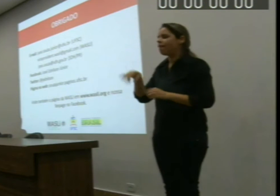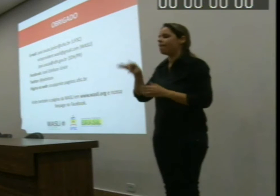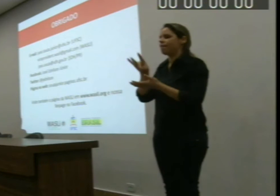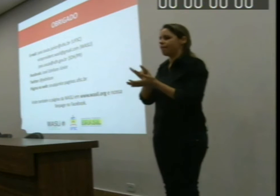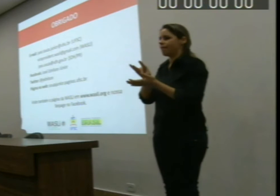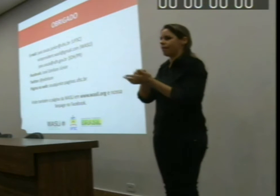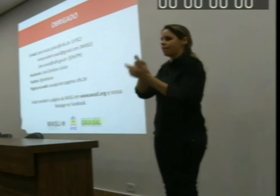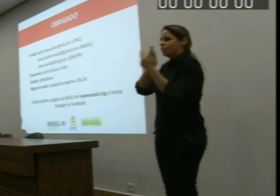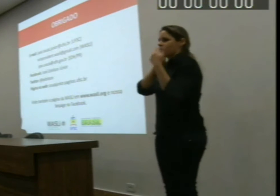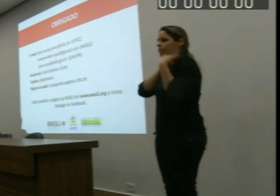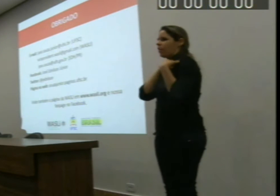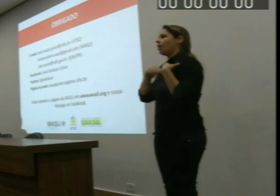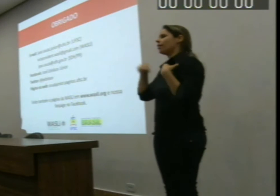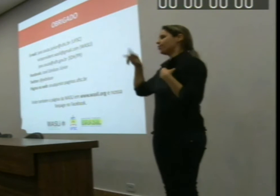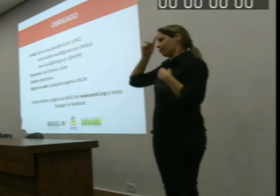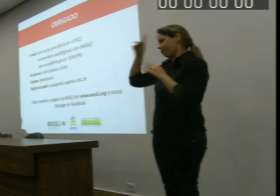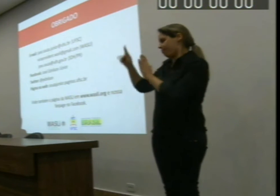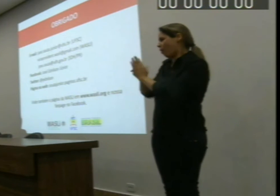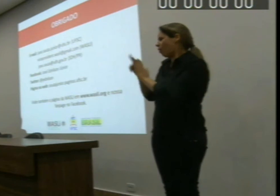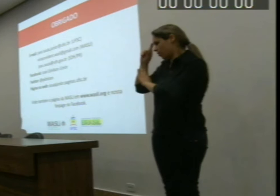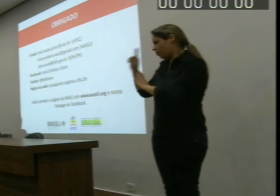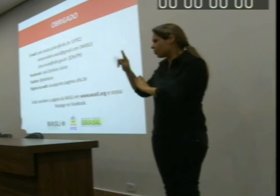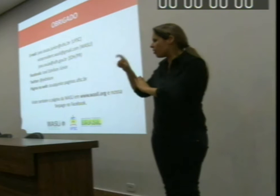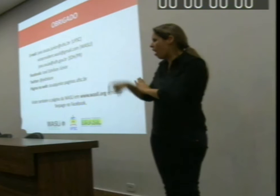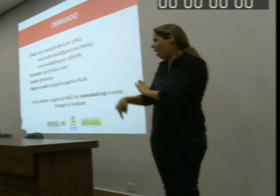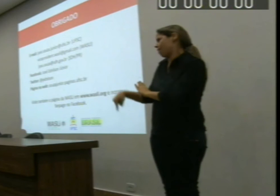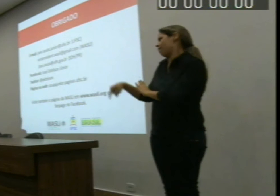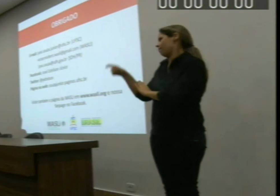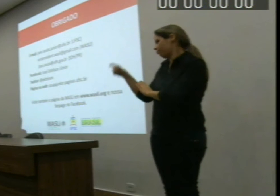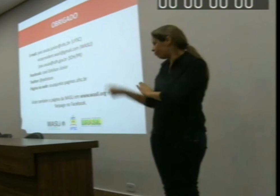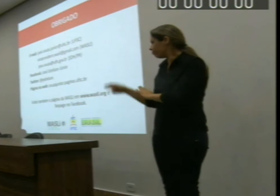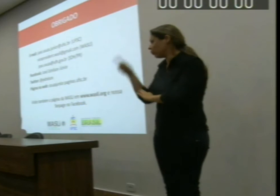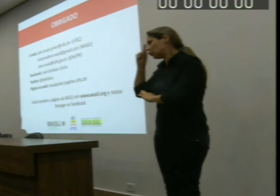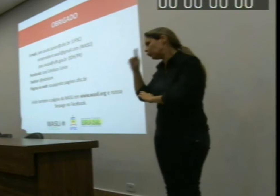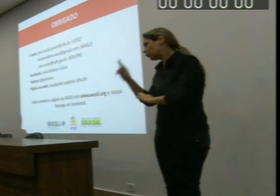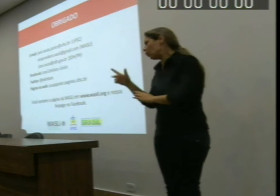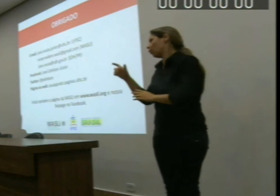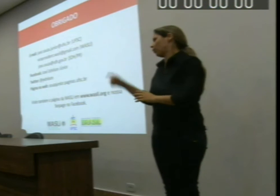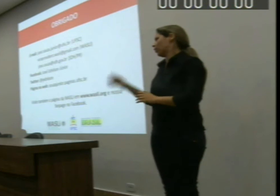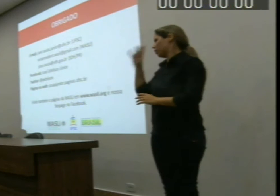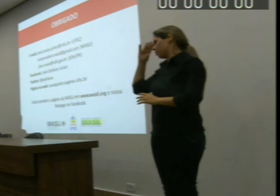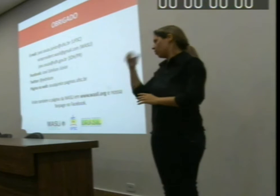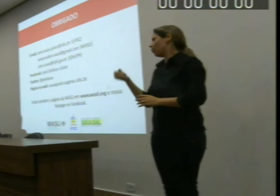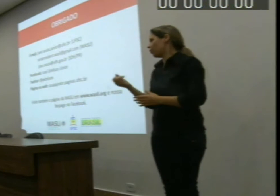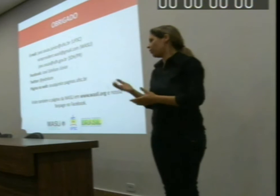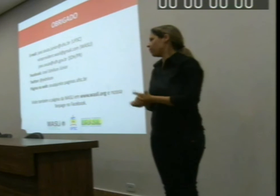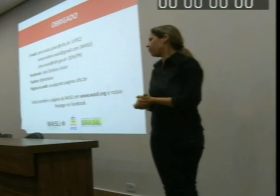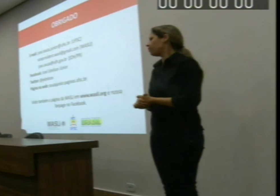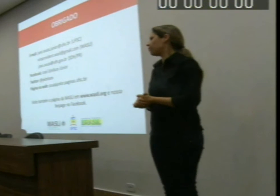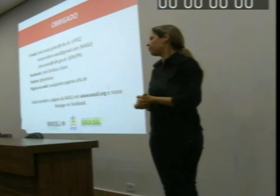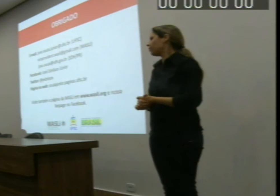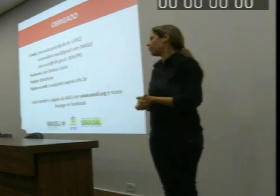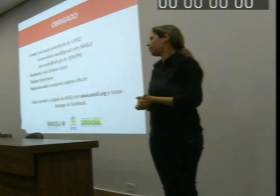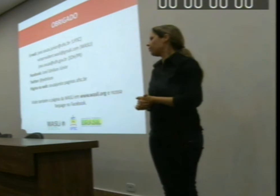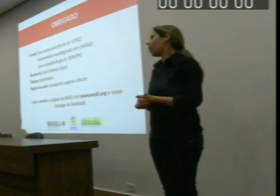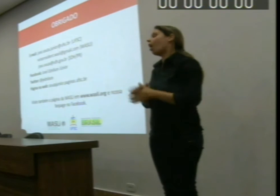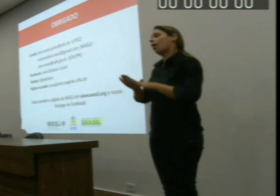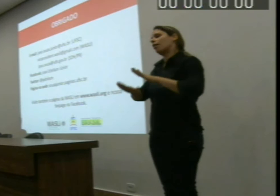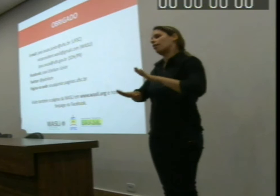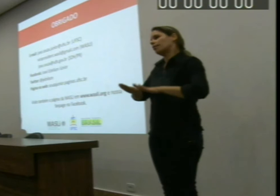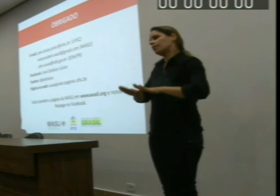acontecido né é uma uma angústia e infelizmente a corda rado mais PR né